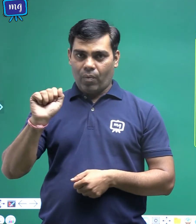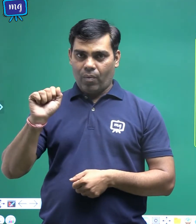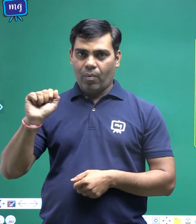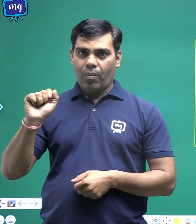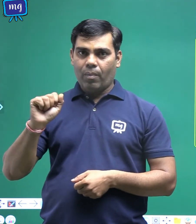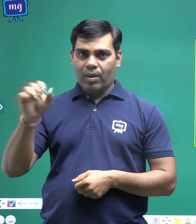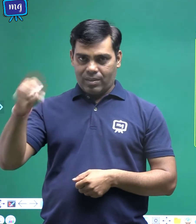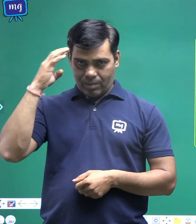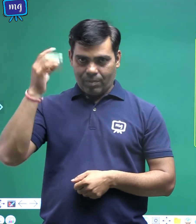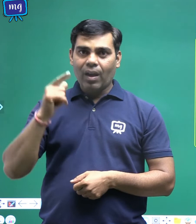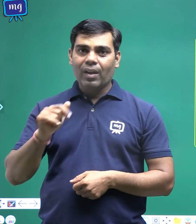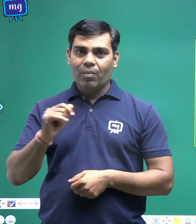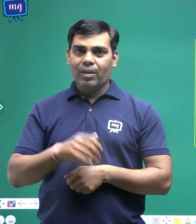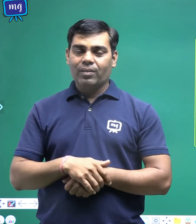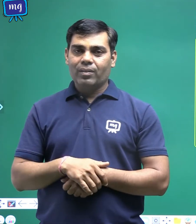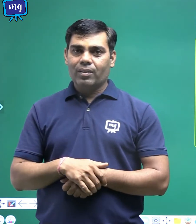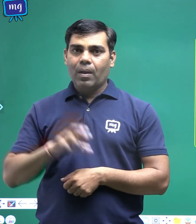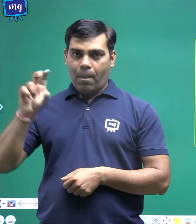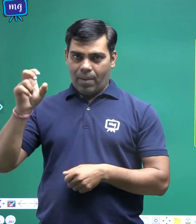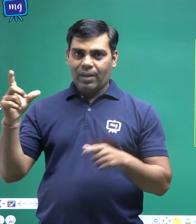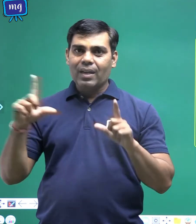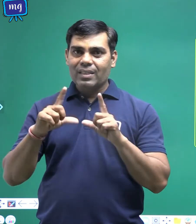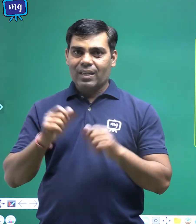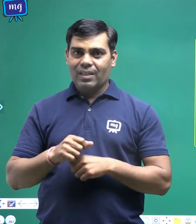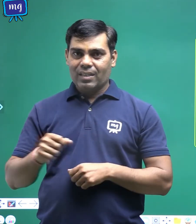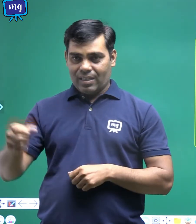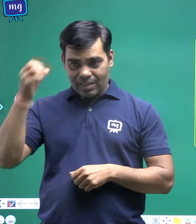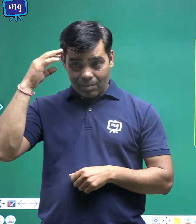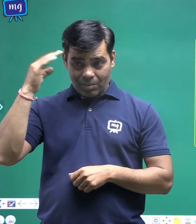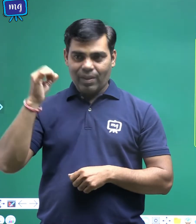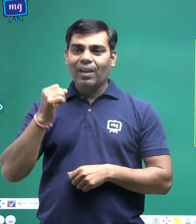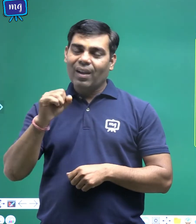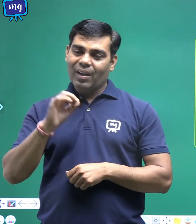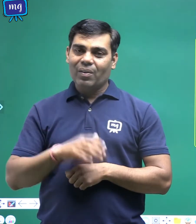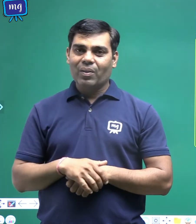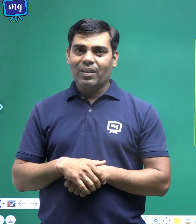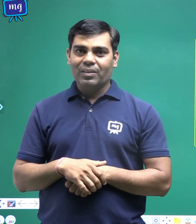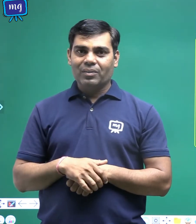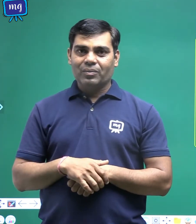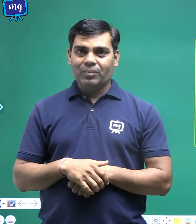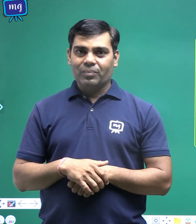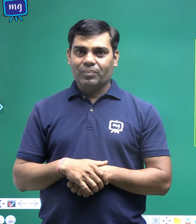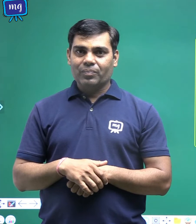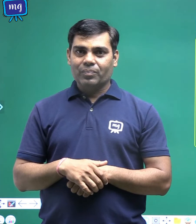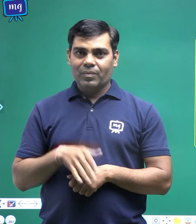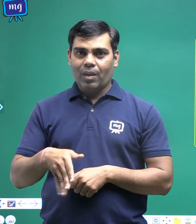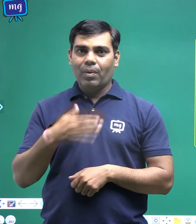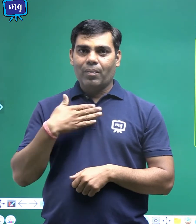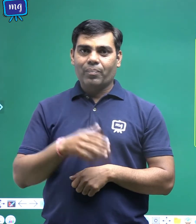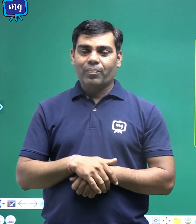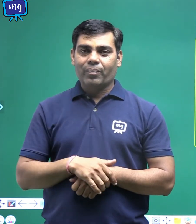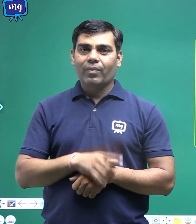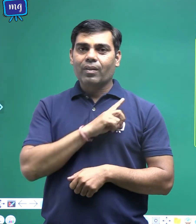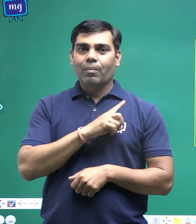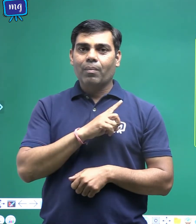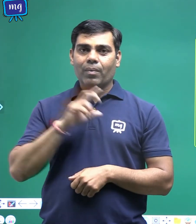में आ गया होगा, पाठ का सार समझ में आ गया होगा। अब हम